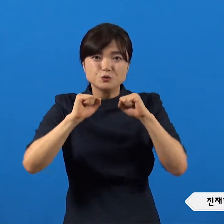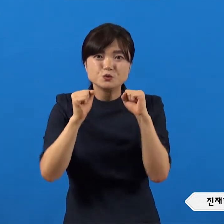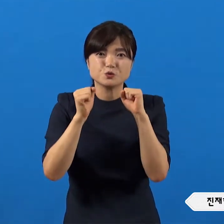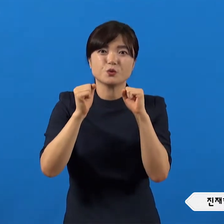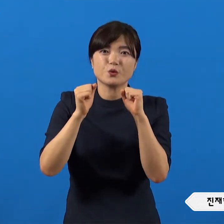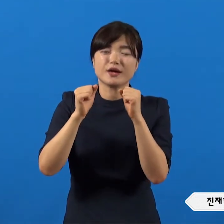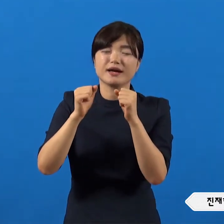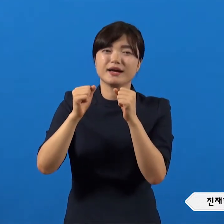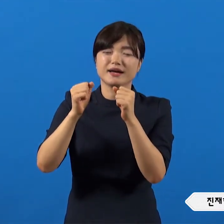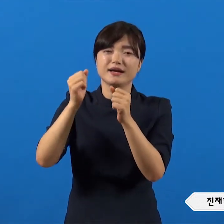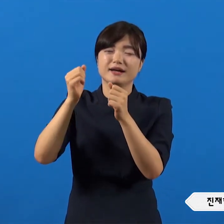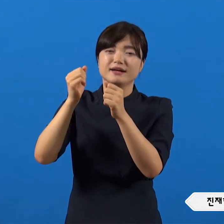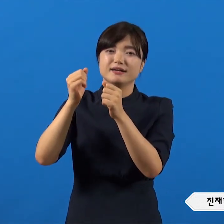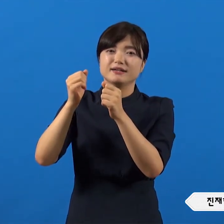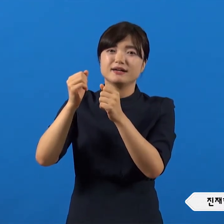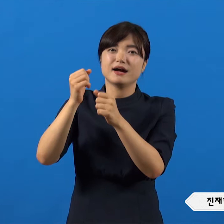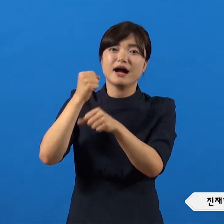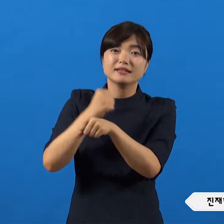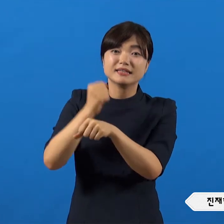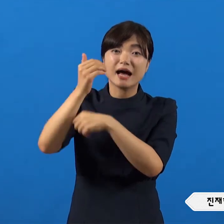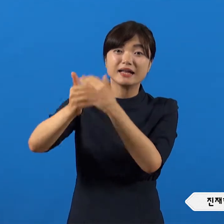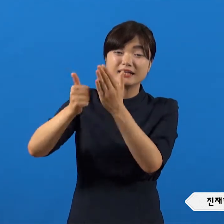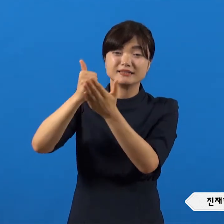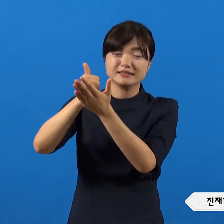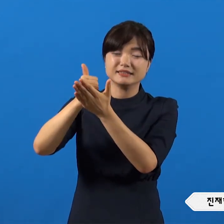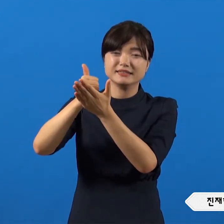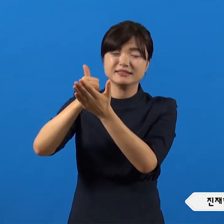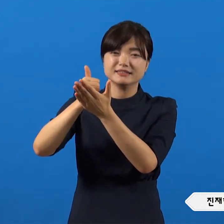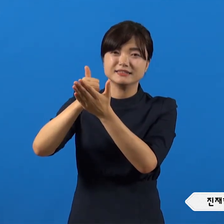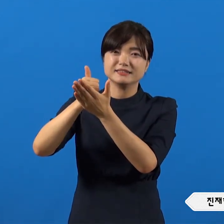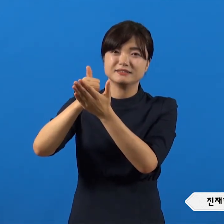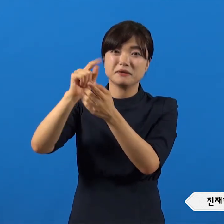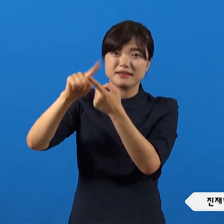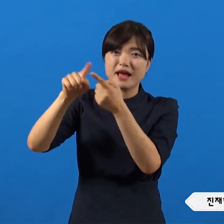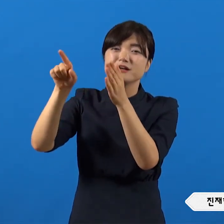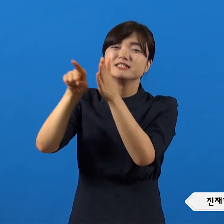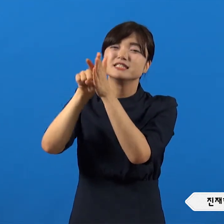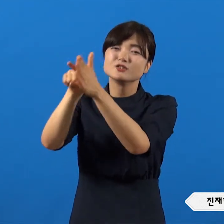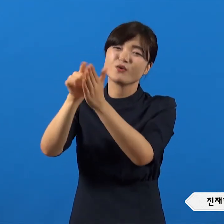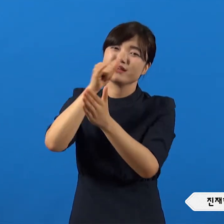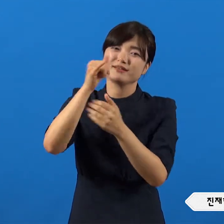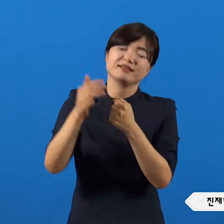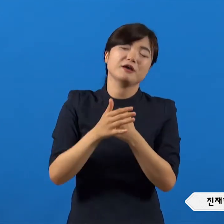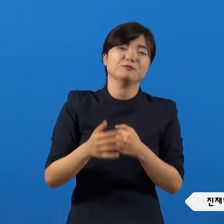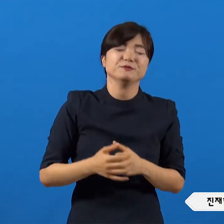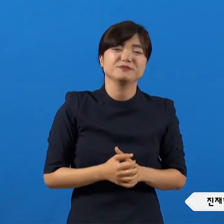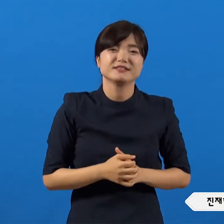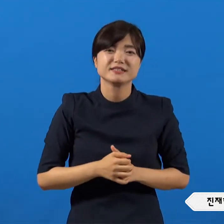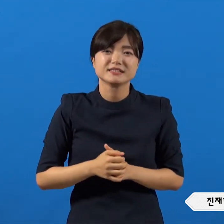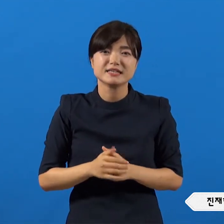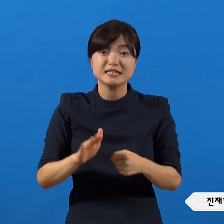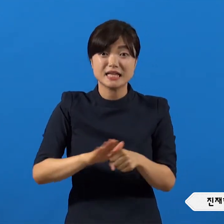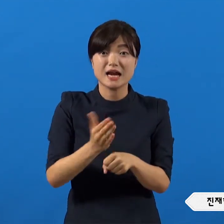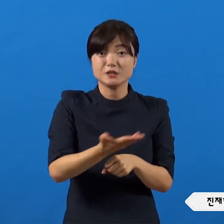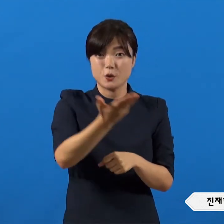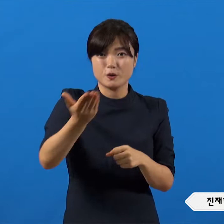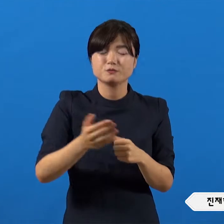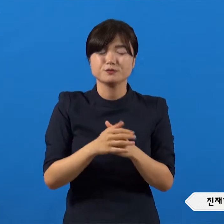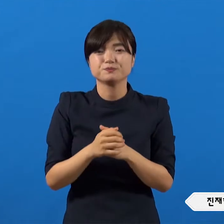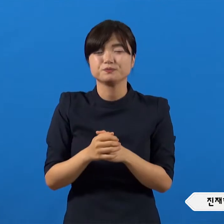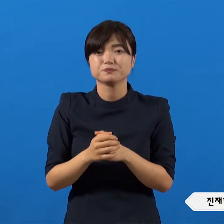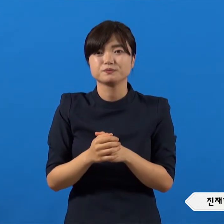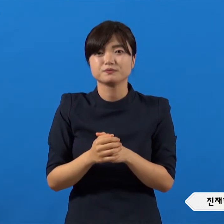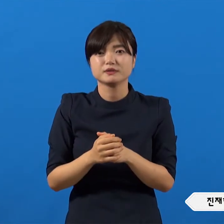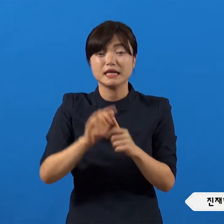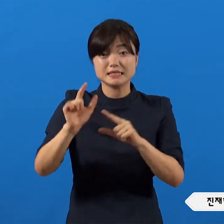향한 믿음이, 신뢰가 있기 때문입니다. 사랑하는 여러분,